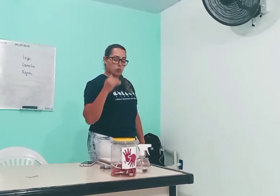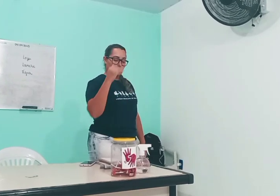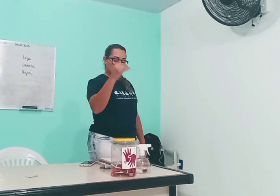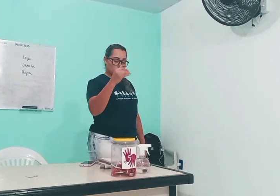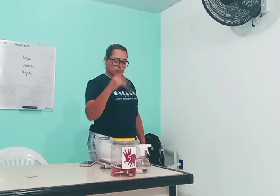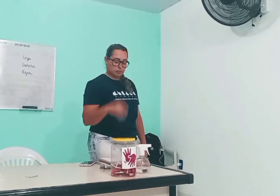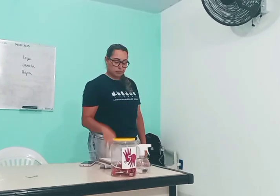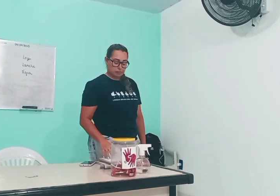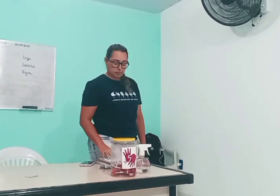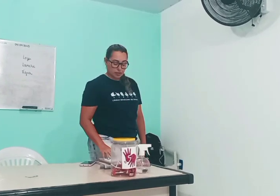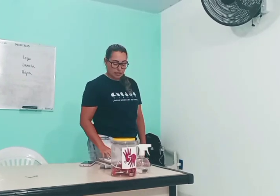algo.